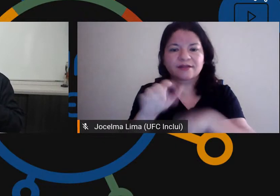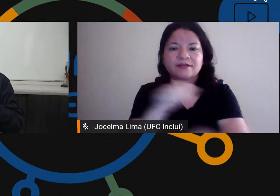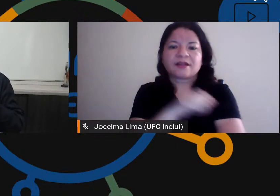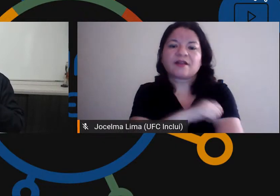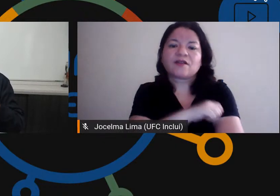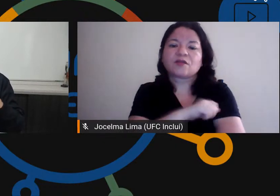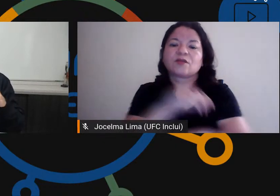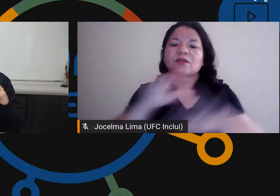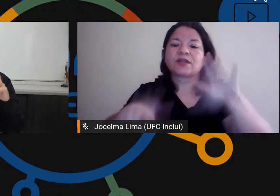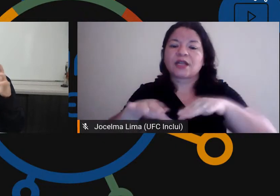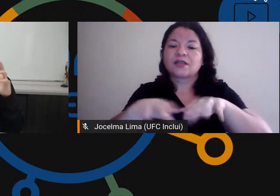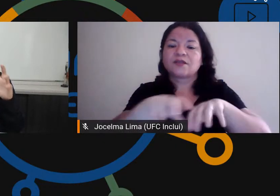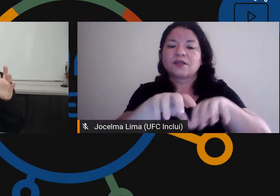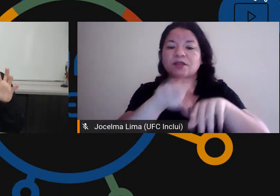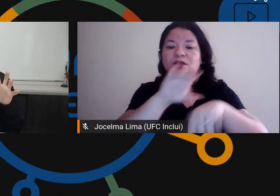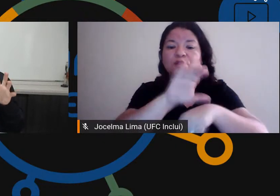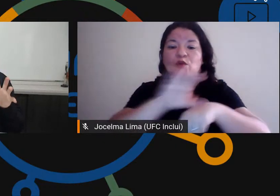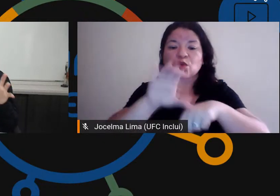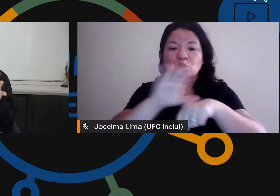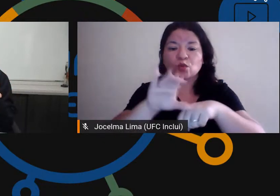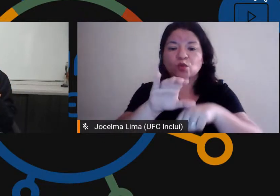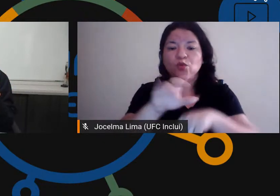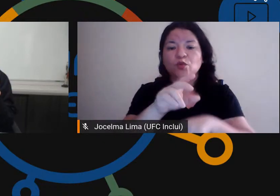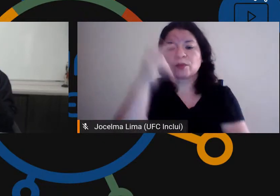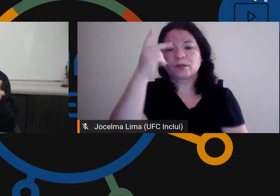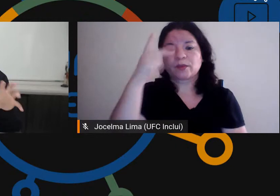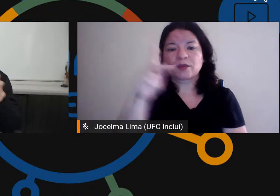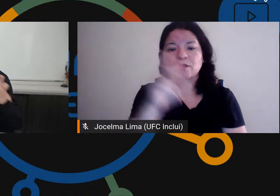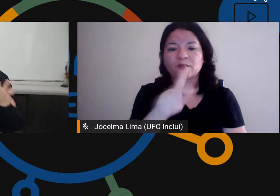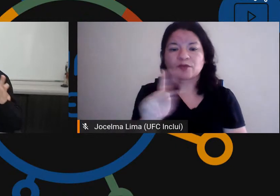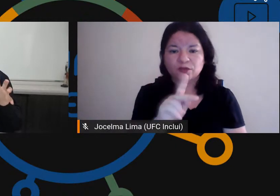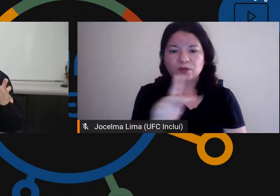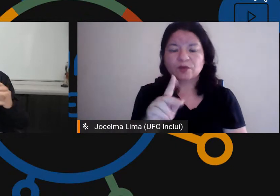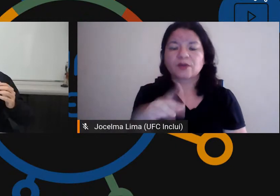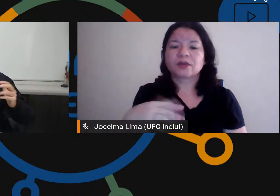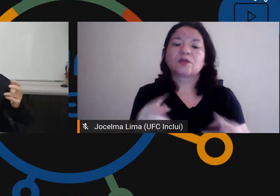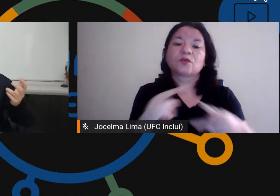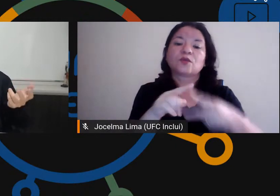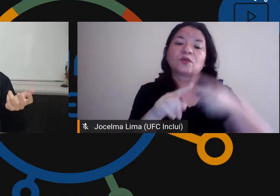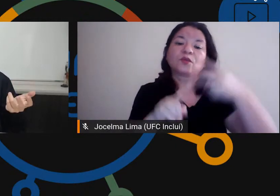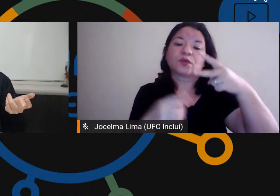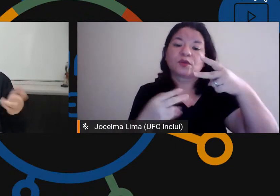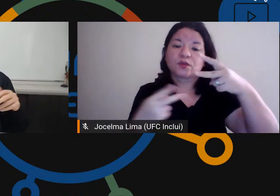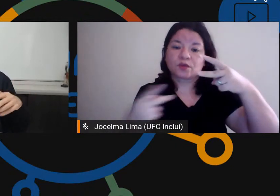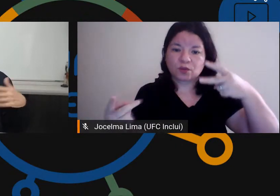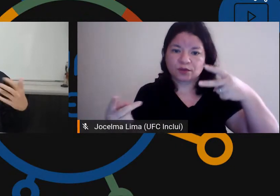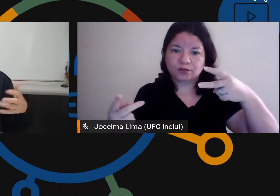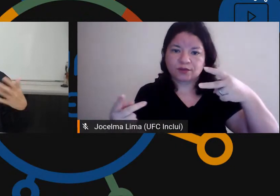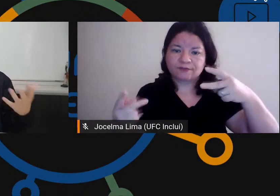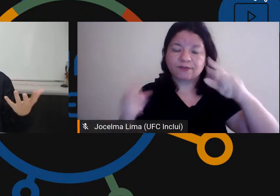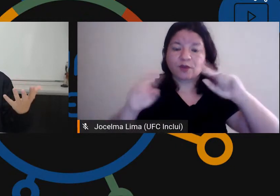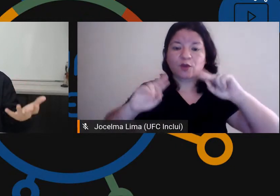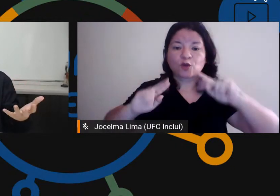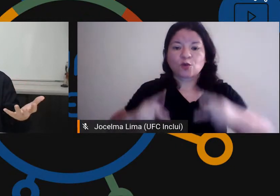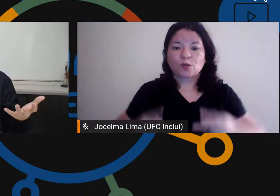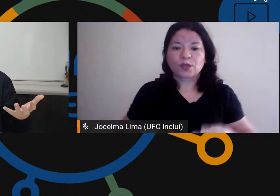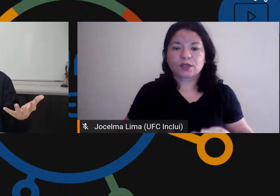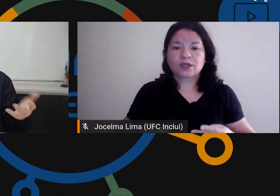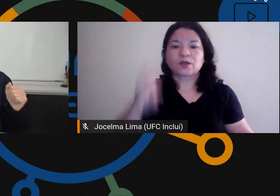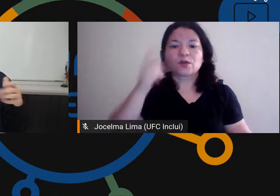professores. Não é? A ciência nos dá duas coisas para que a humanidade consiga melhor